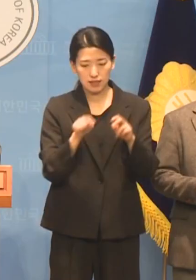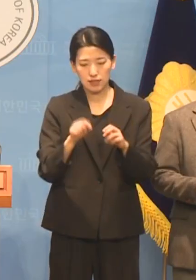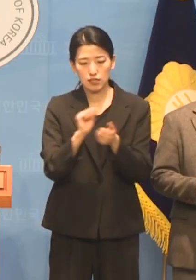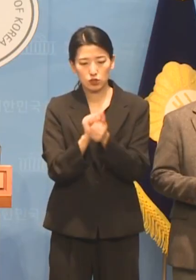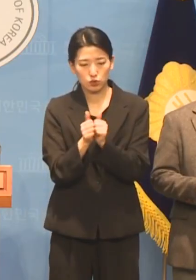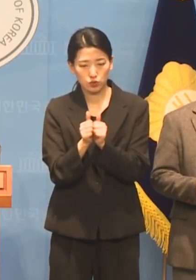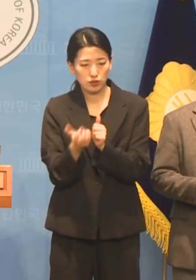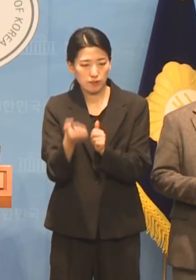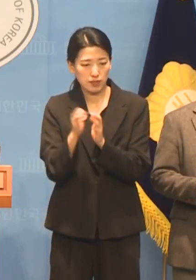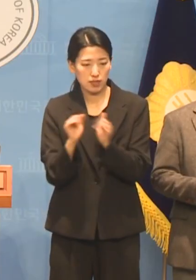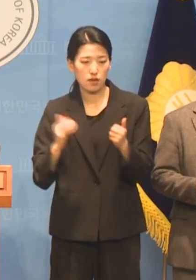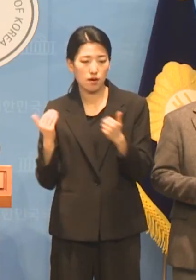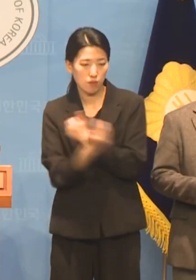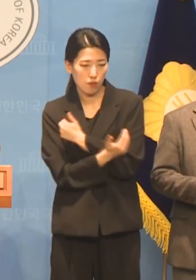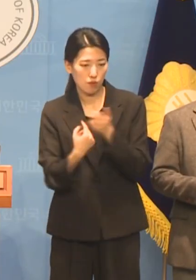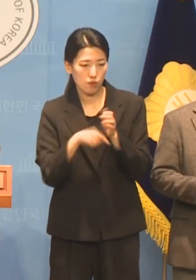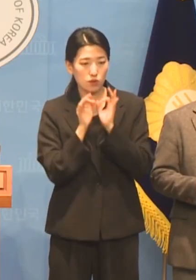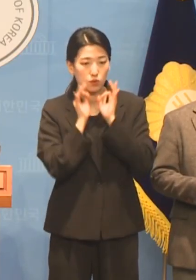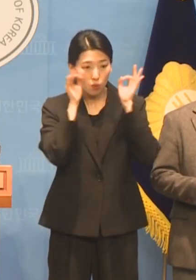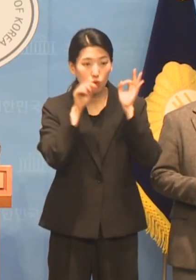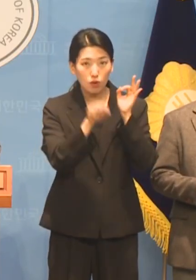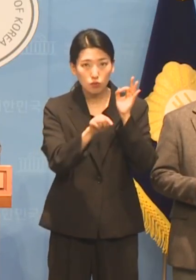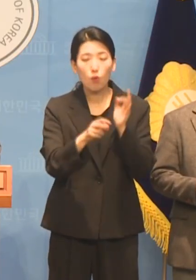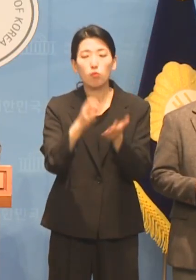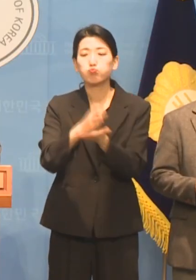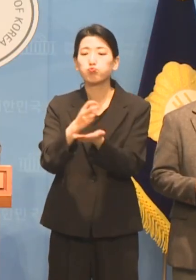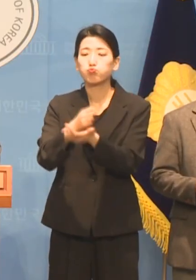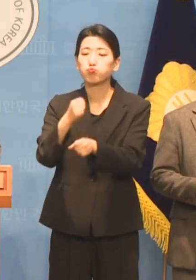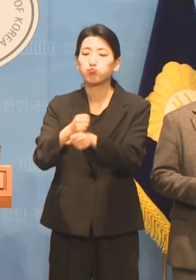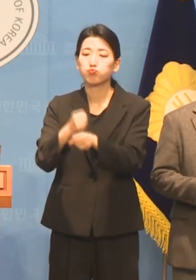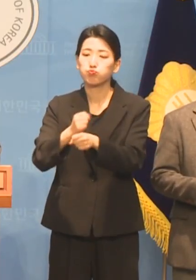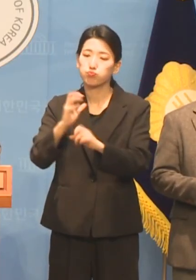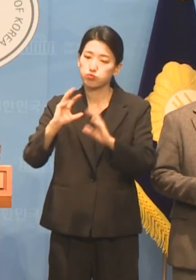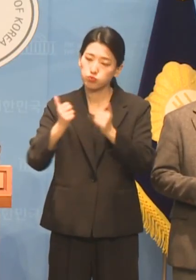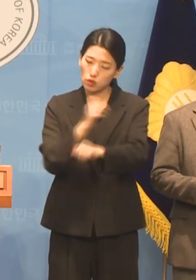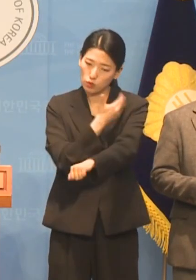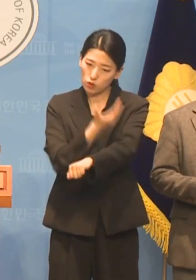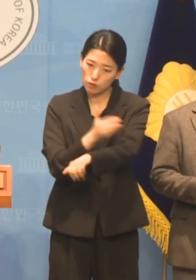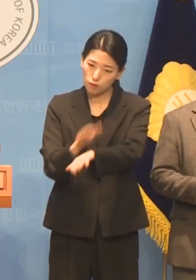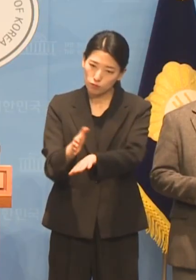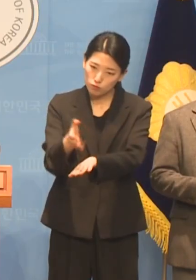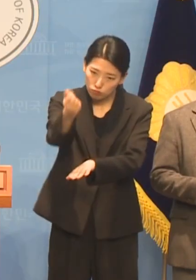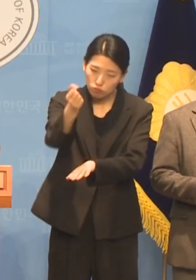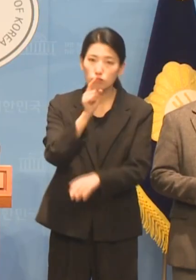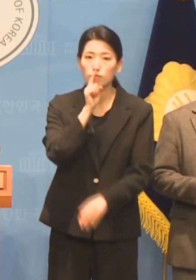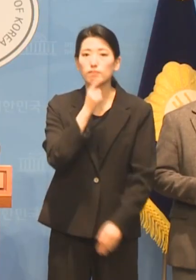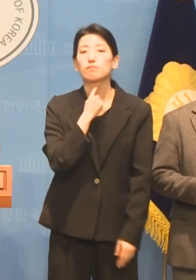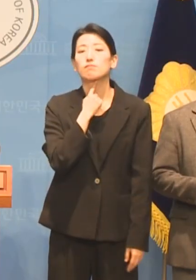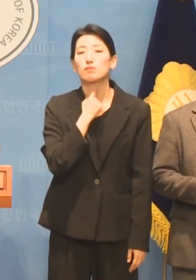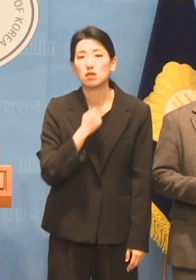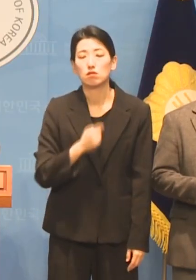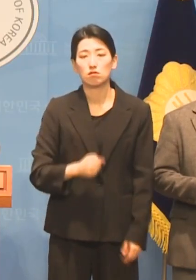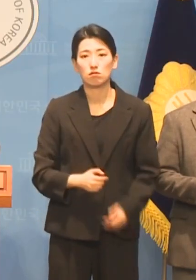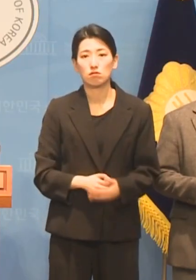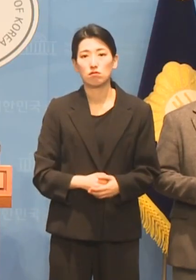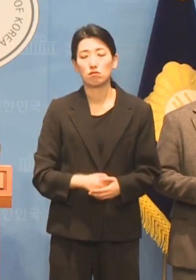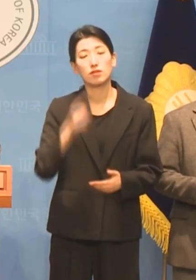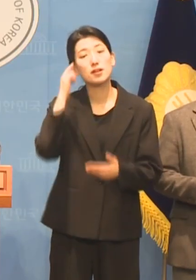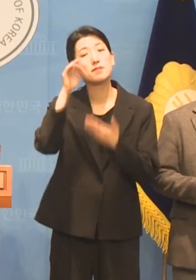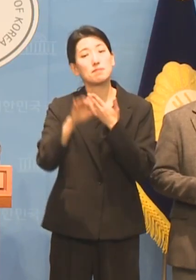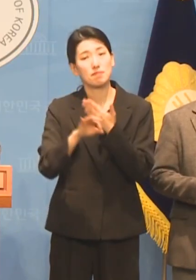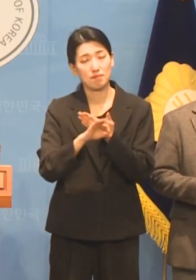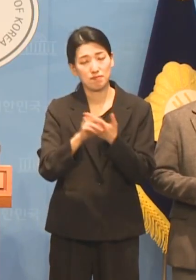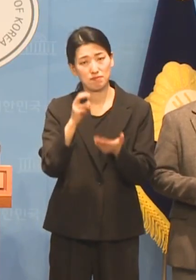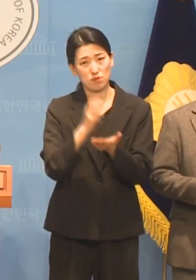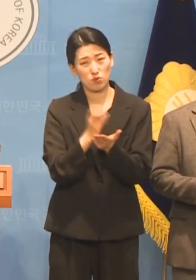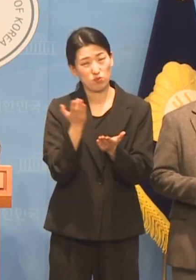입법 정책적 결정사항이라고 했습니다. 만약 이사의 주주에 대한 충실 의무가 헌법에 위반되는 것이었다면